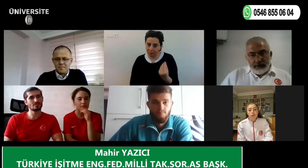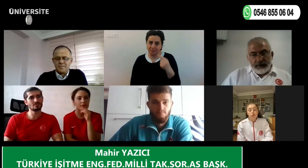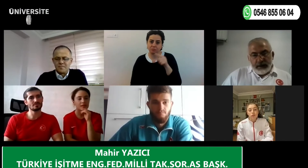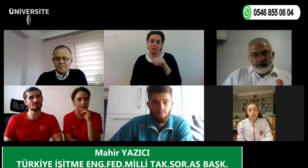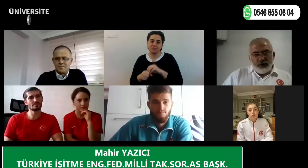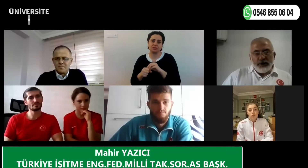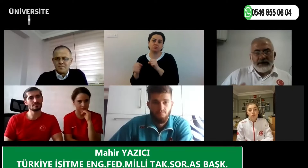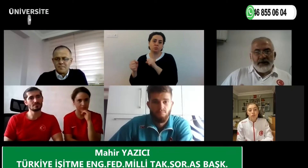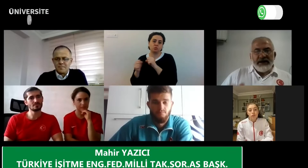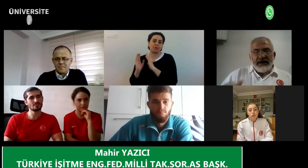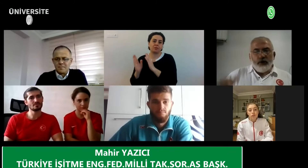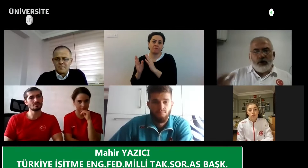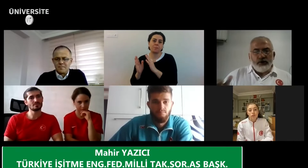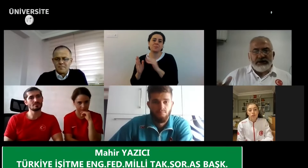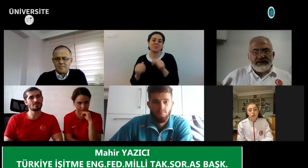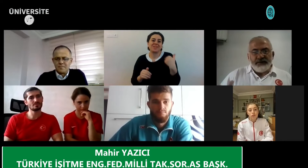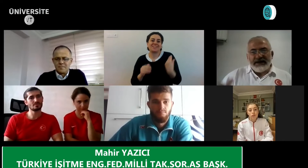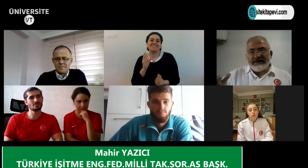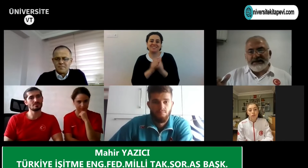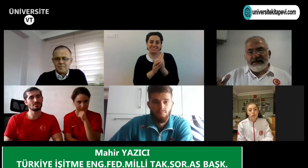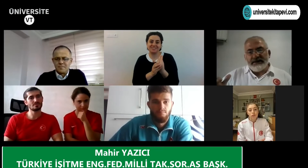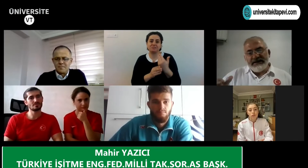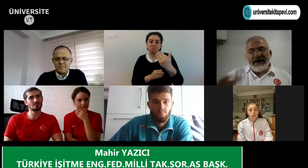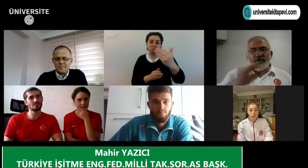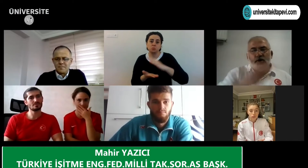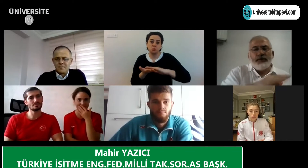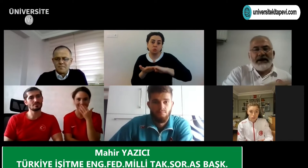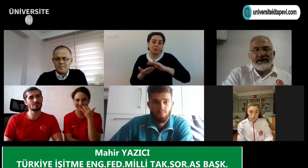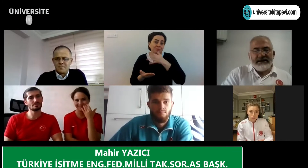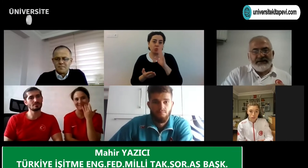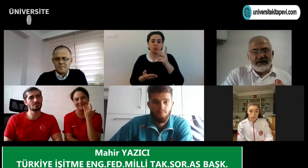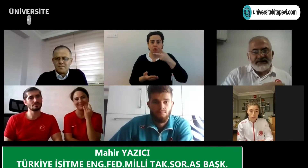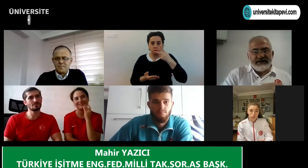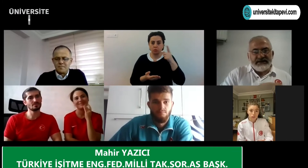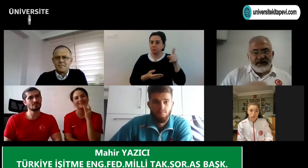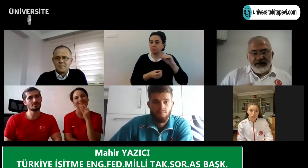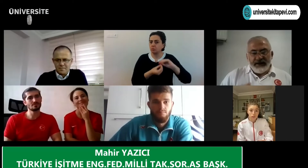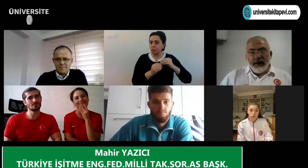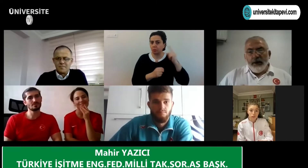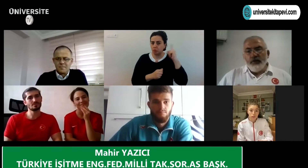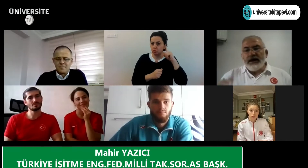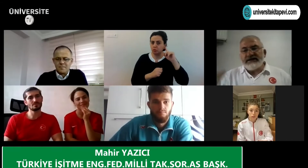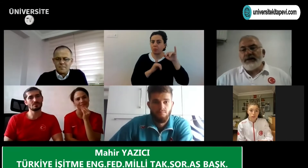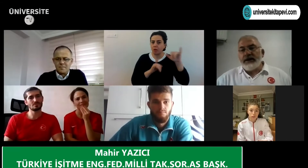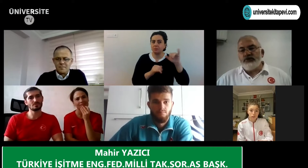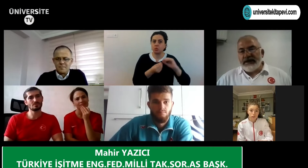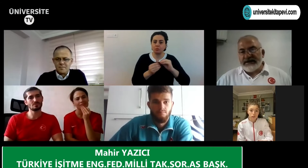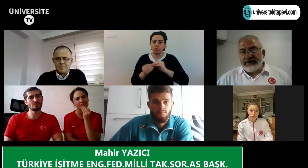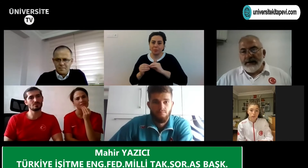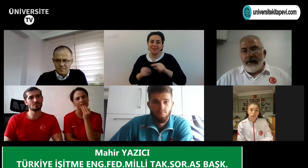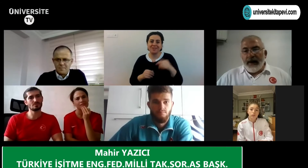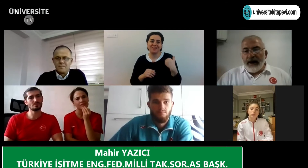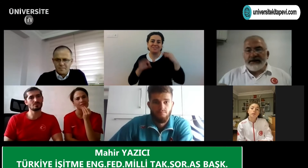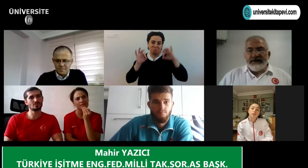Yani antrenör yönetmeliği yeni olduğu için bazı diğer normallerde de bir takım sıkıntılar var. Bunlar zamanla